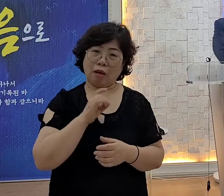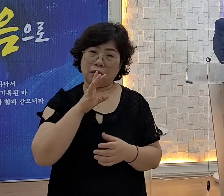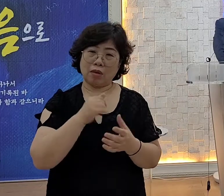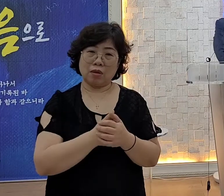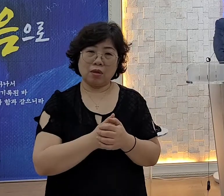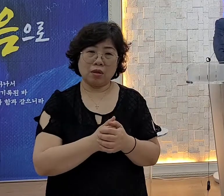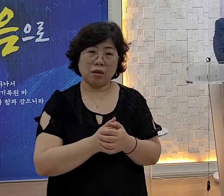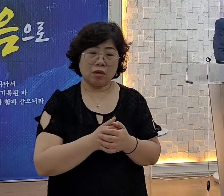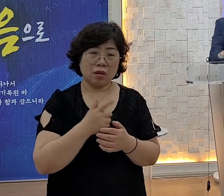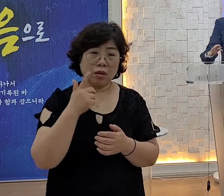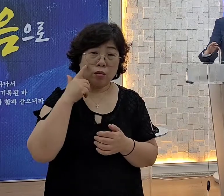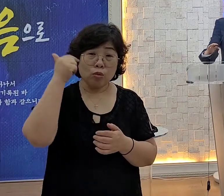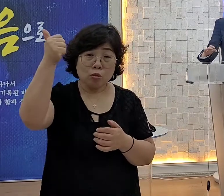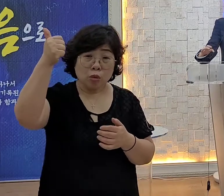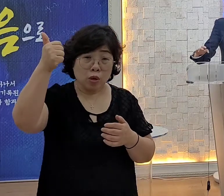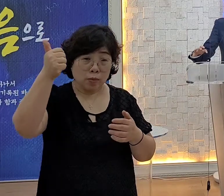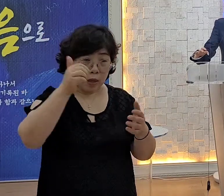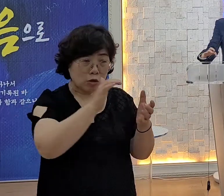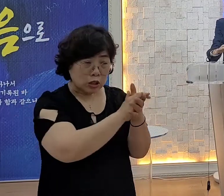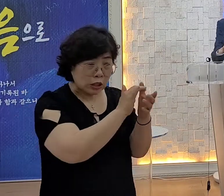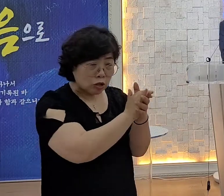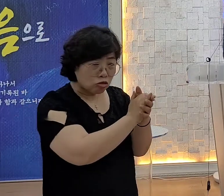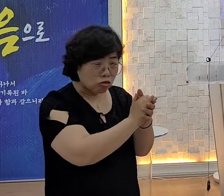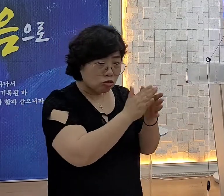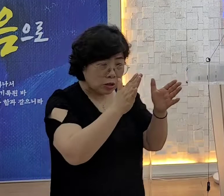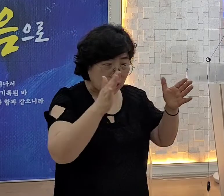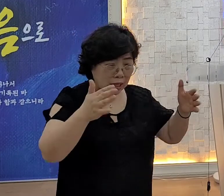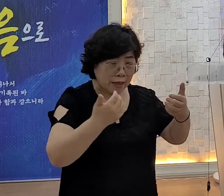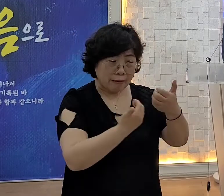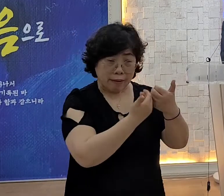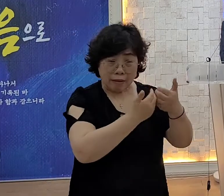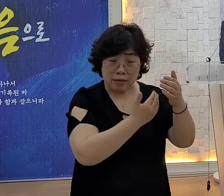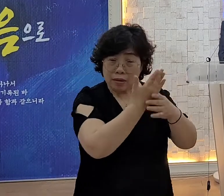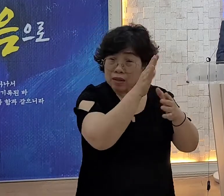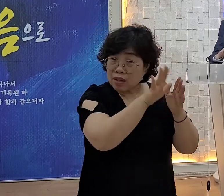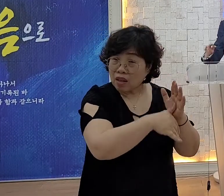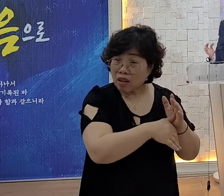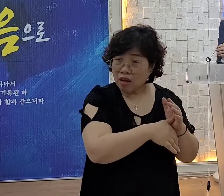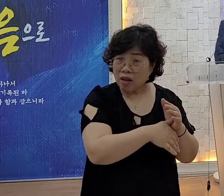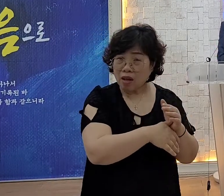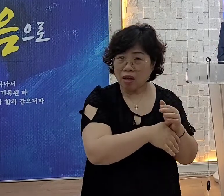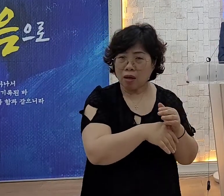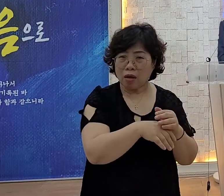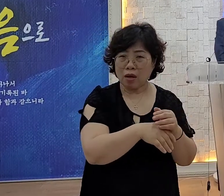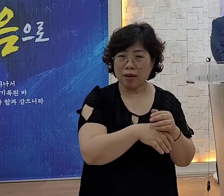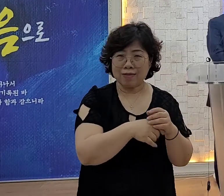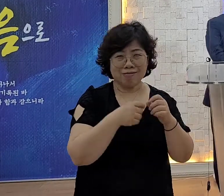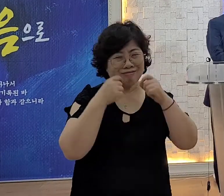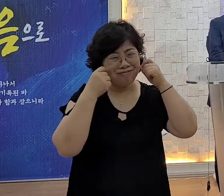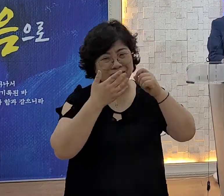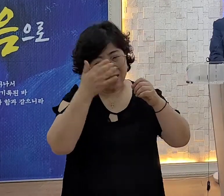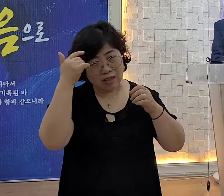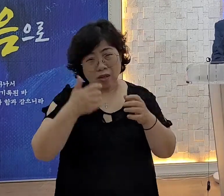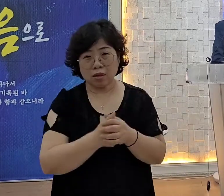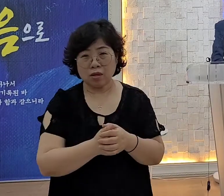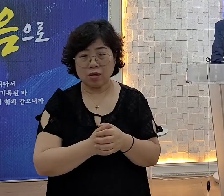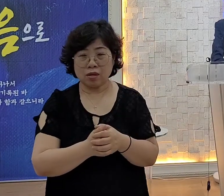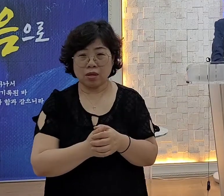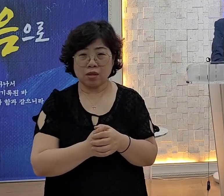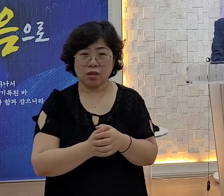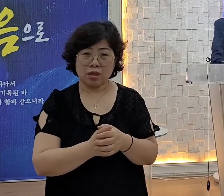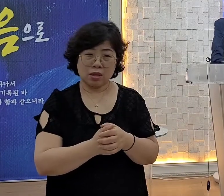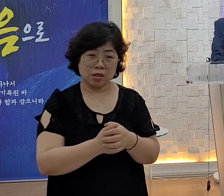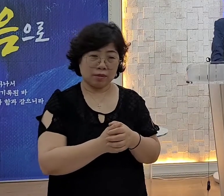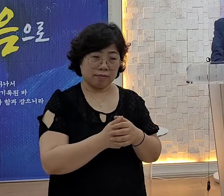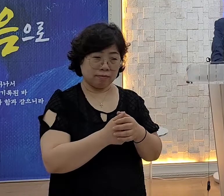여러분 부모님이랑 친구들이랑 막 학교에서 예를 들어서 한 반에 공부하는데 누구랑 불편해요. 그런데 어디 가서 하하 웃고